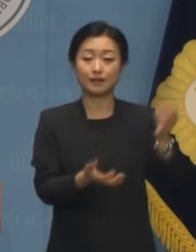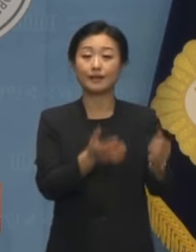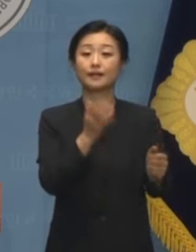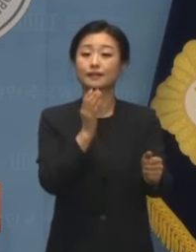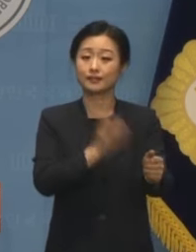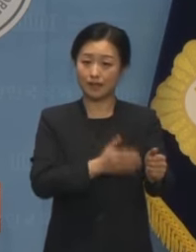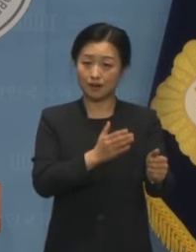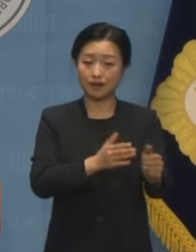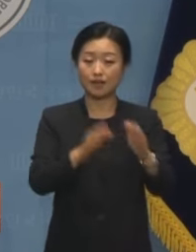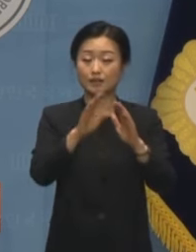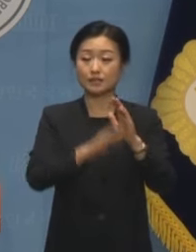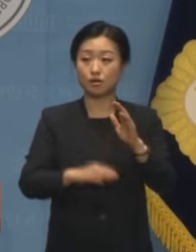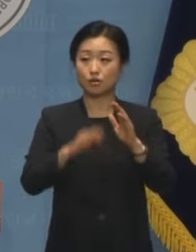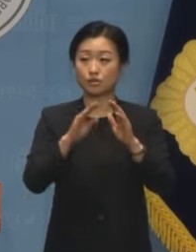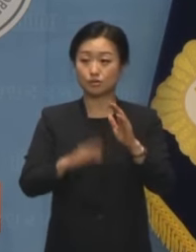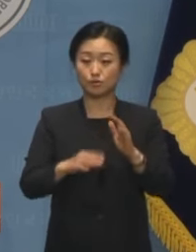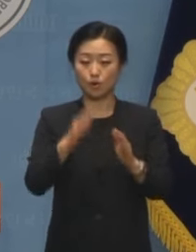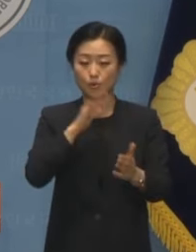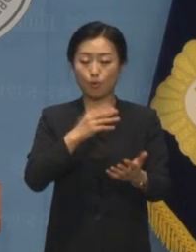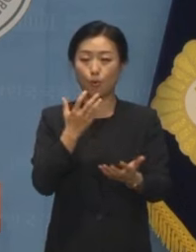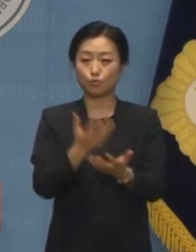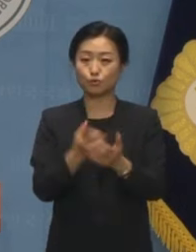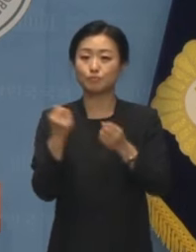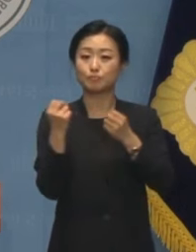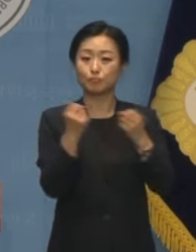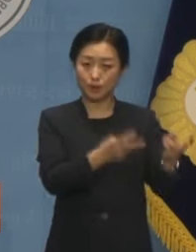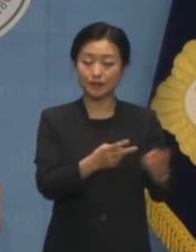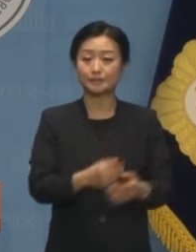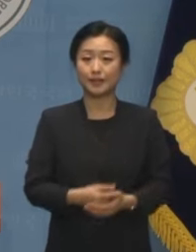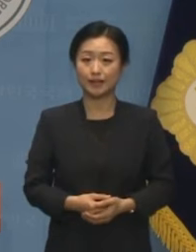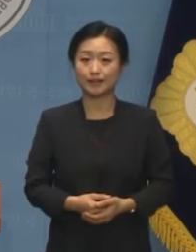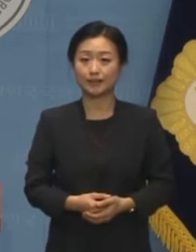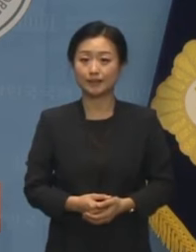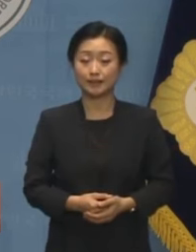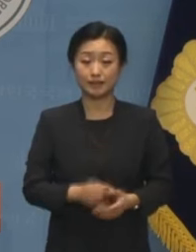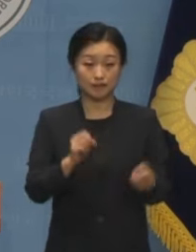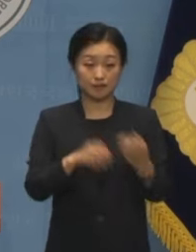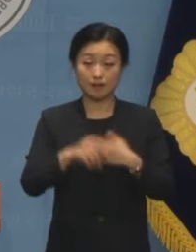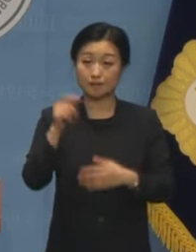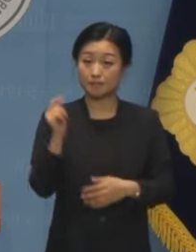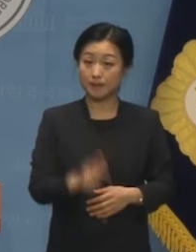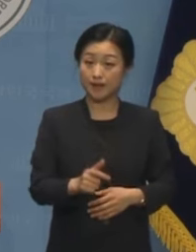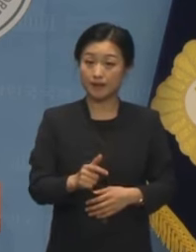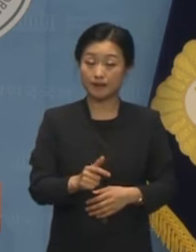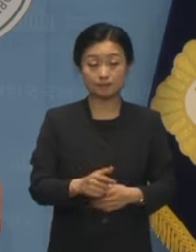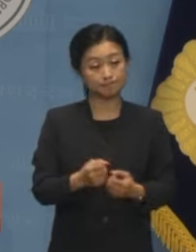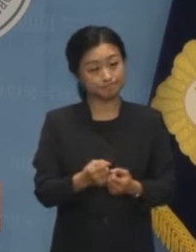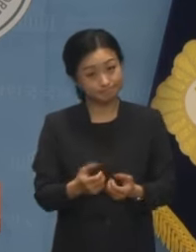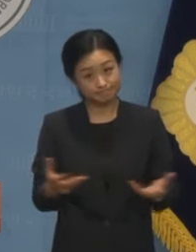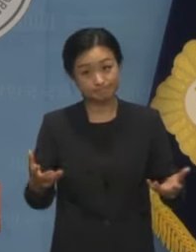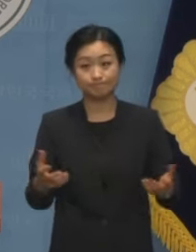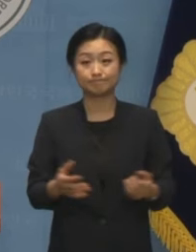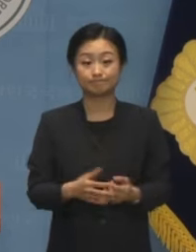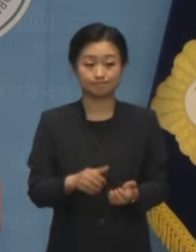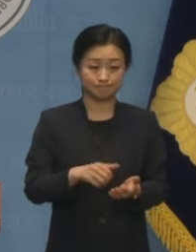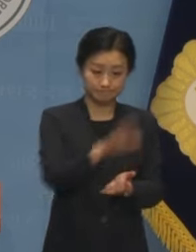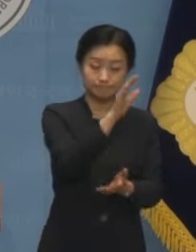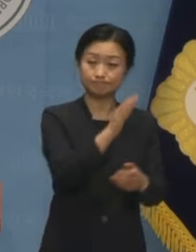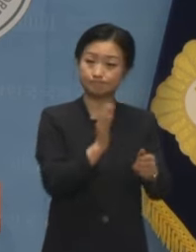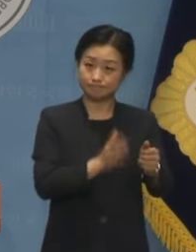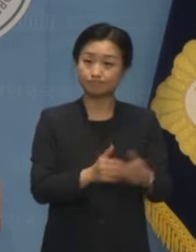해소하라고 정식으로 공문을 보내세요. 응하지 않을 경우 강제 집행을